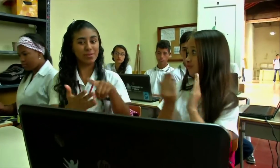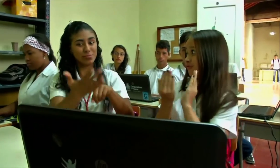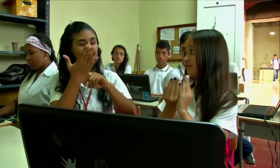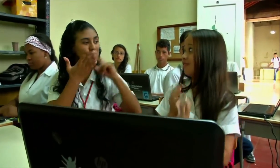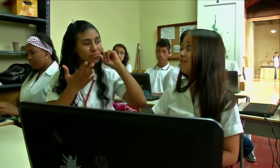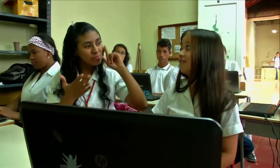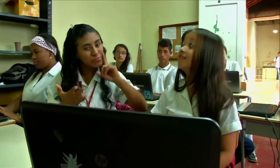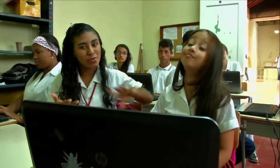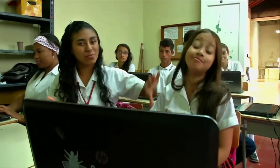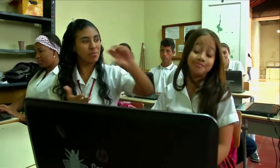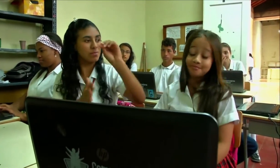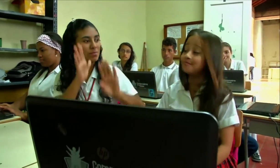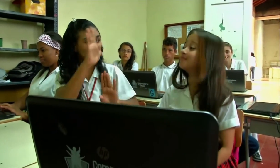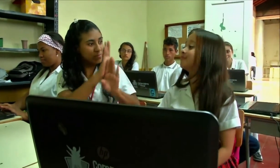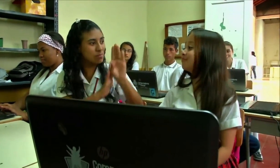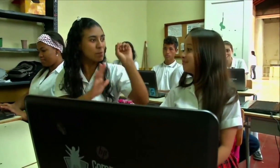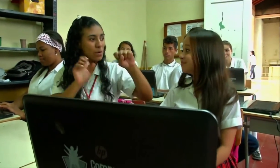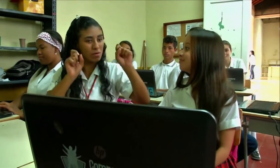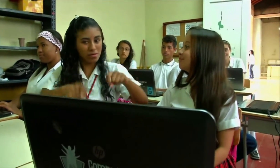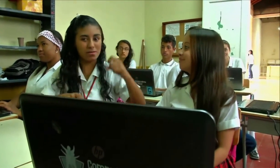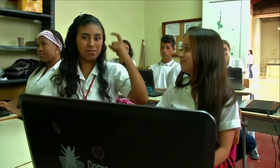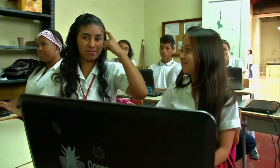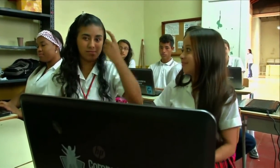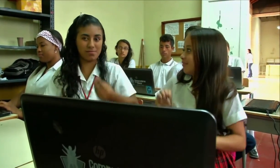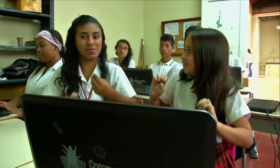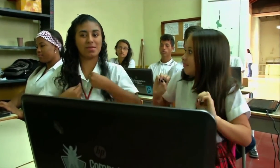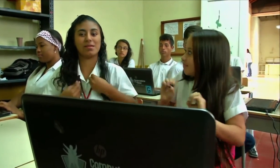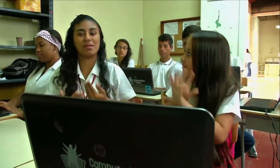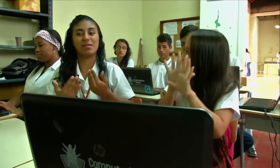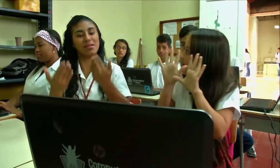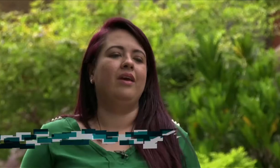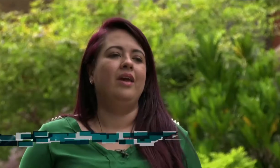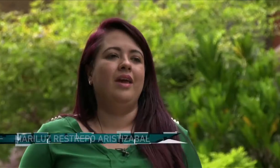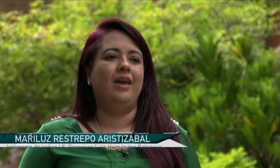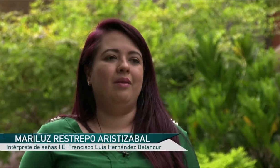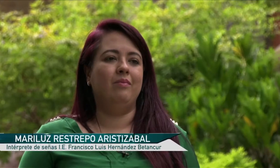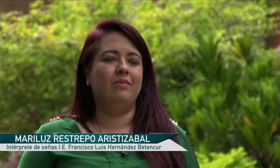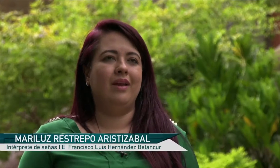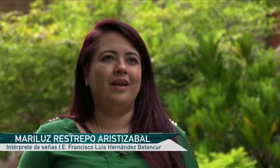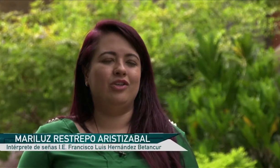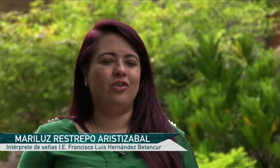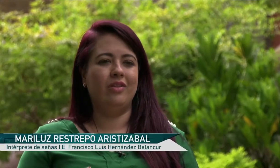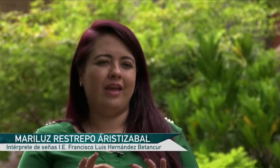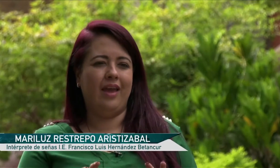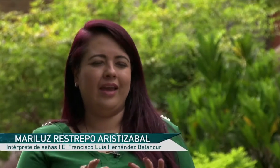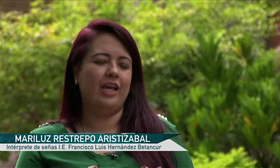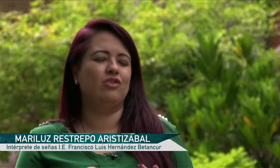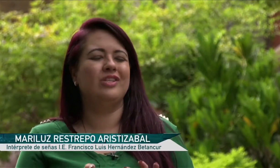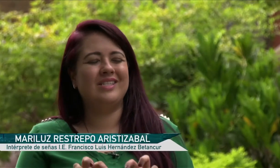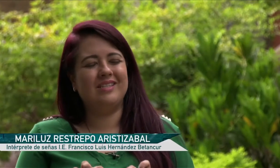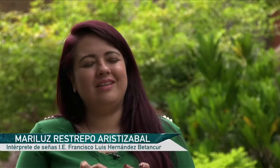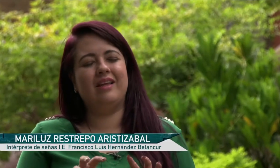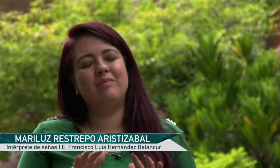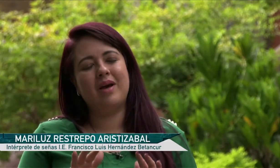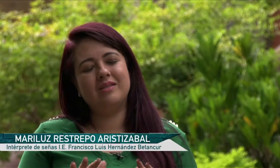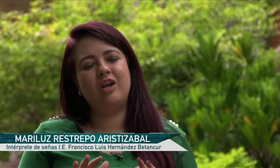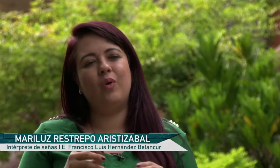La tecnología es muy importante para la comunidad sorda porque el hecho de que ellos necesitan más de lo